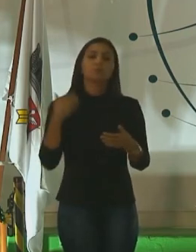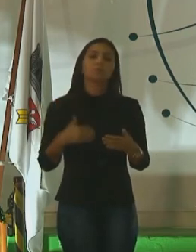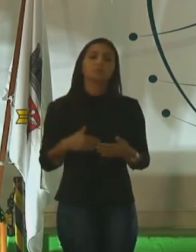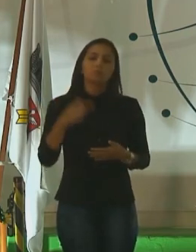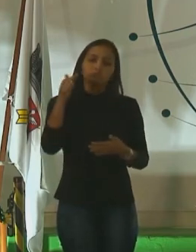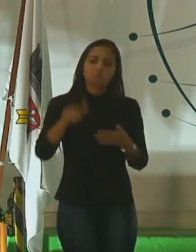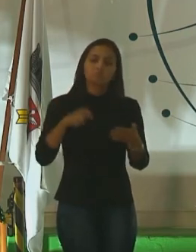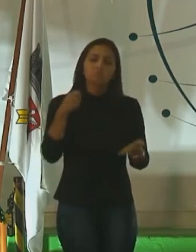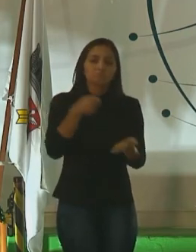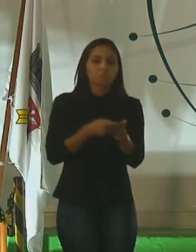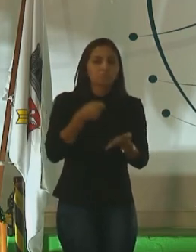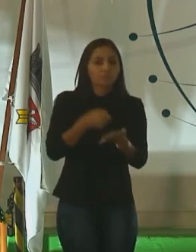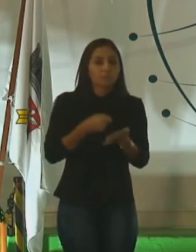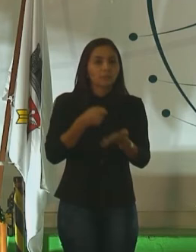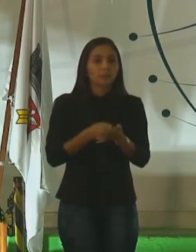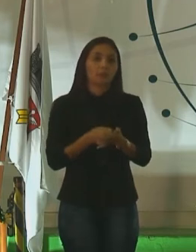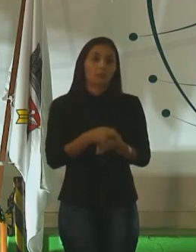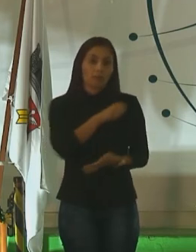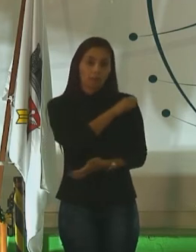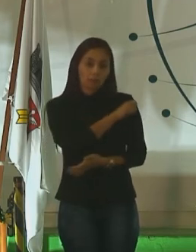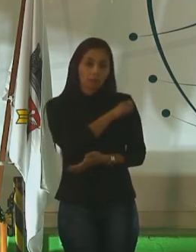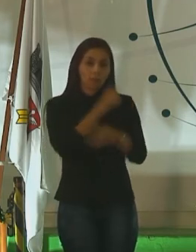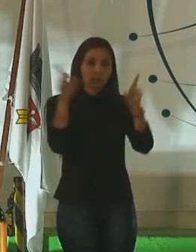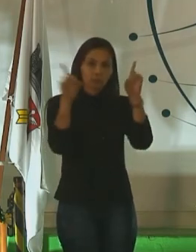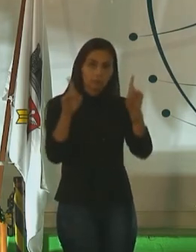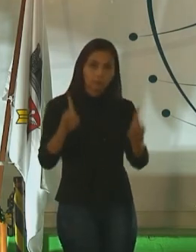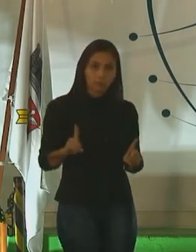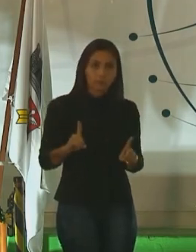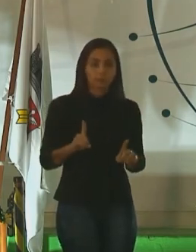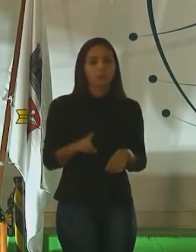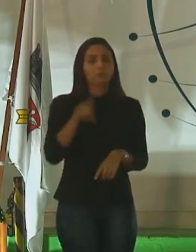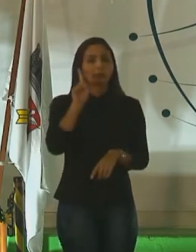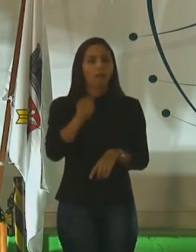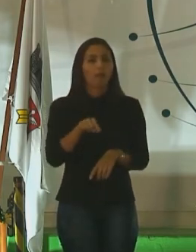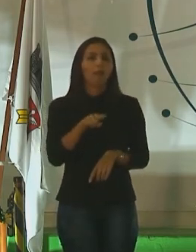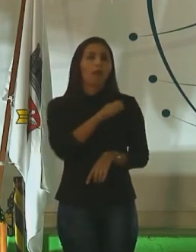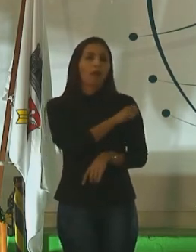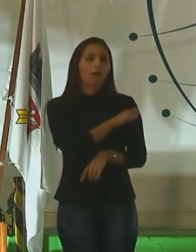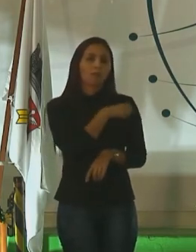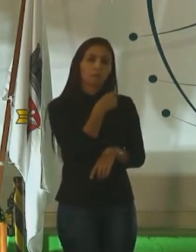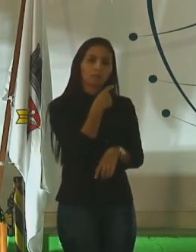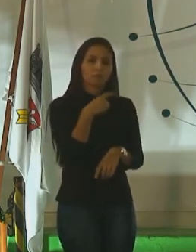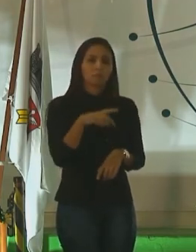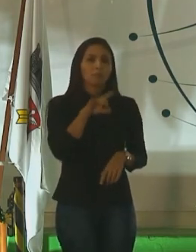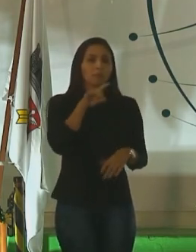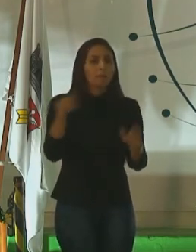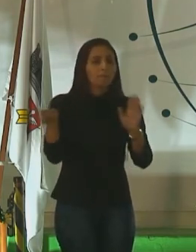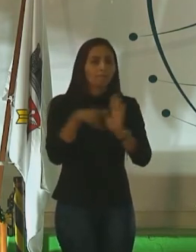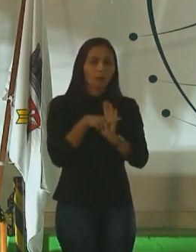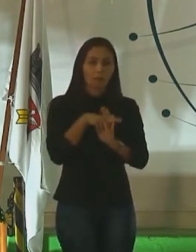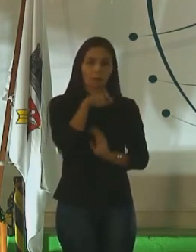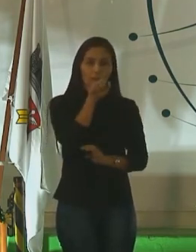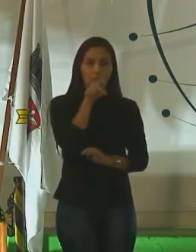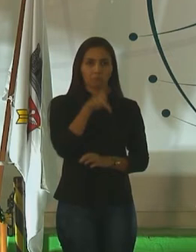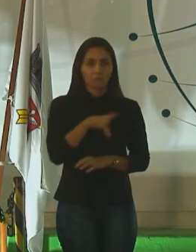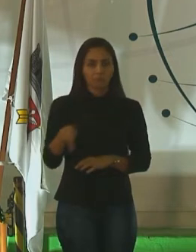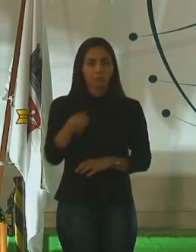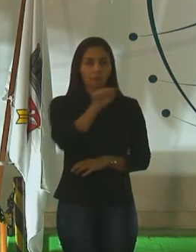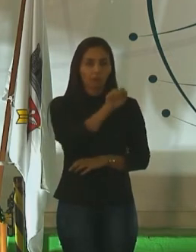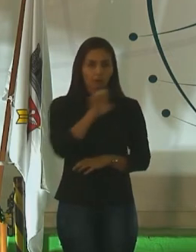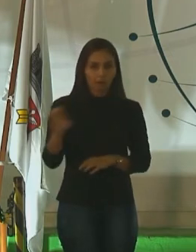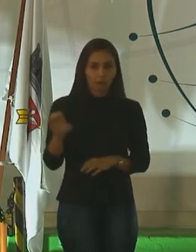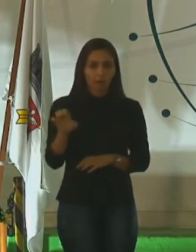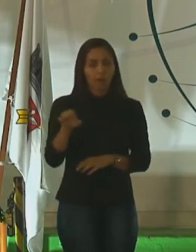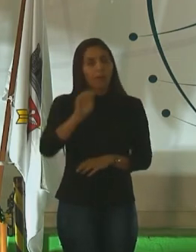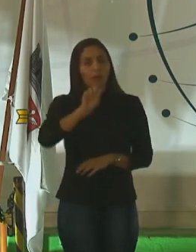que o aluno com necessidade específica, ele não é o aluno do professor de educação especial. E muito menos ele é o aluno do